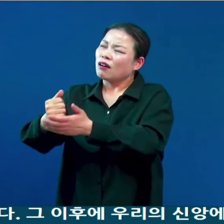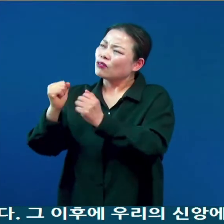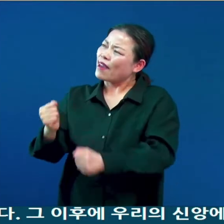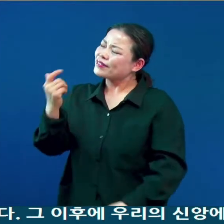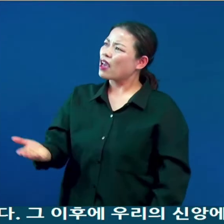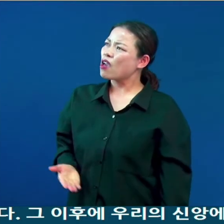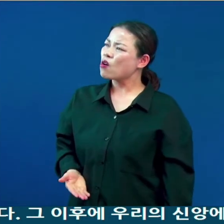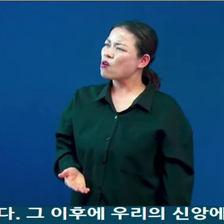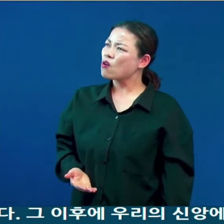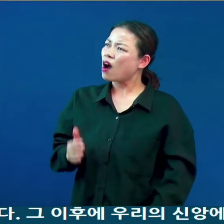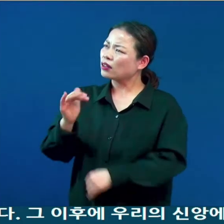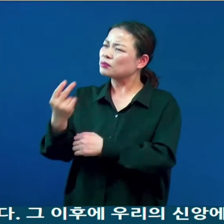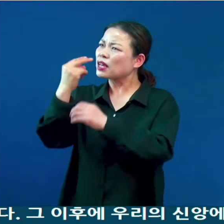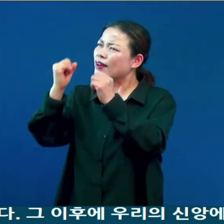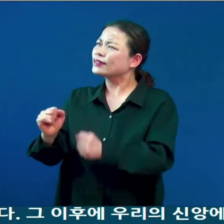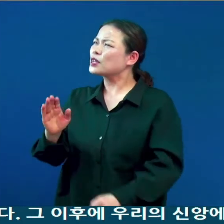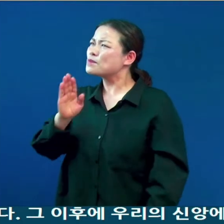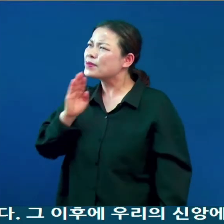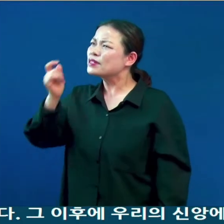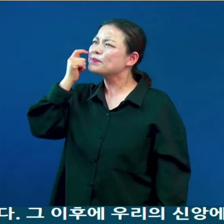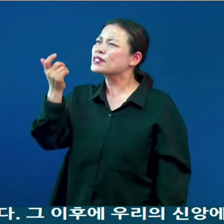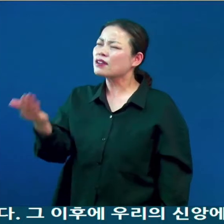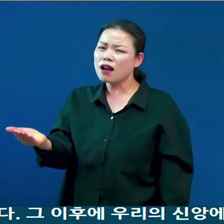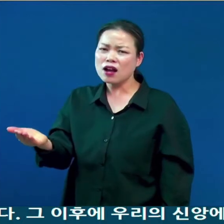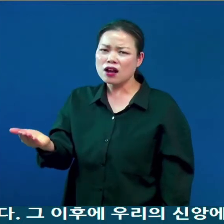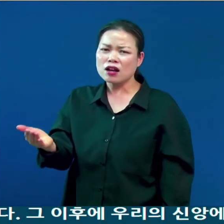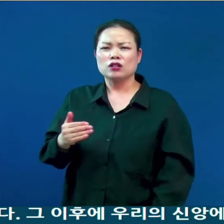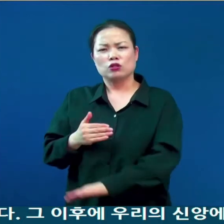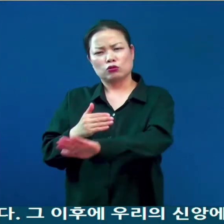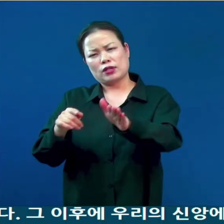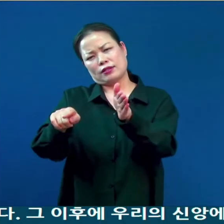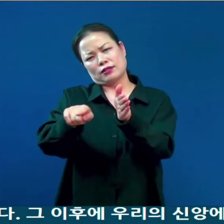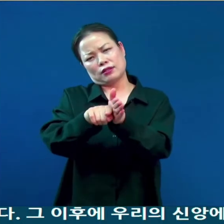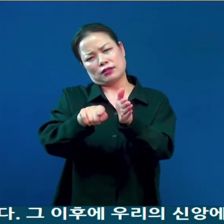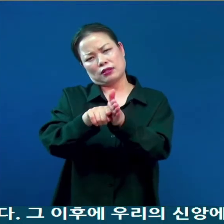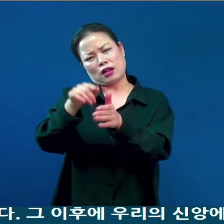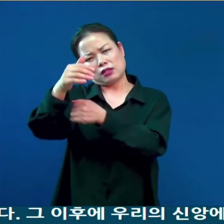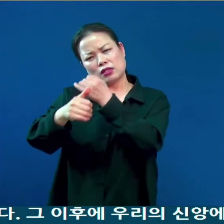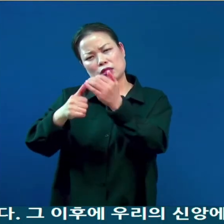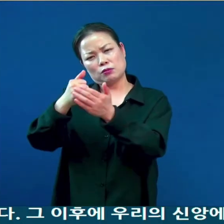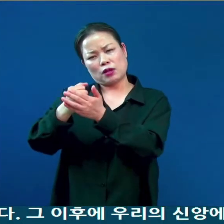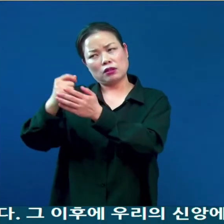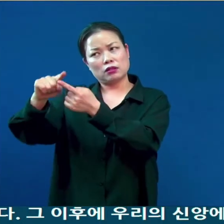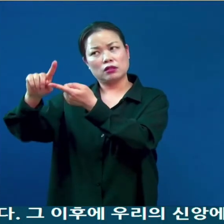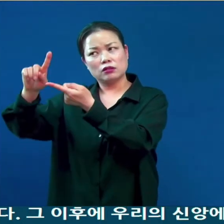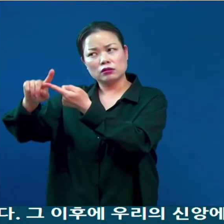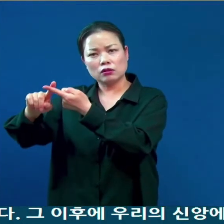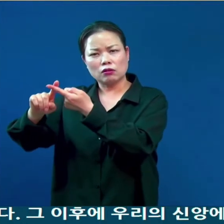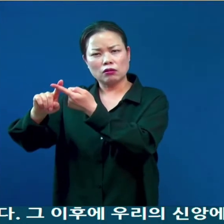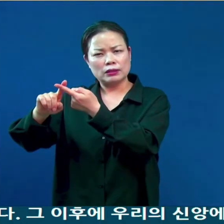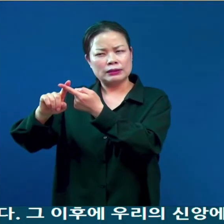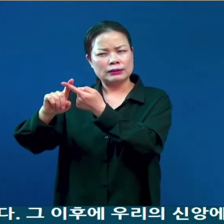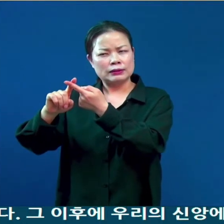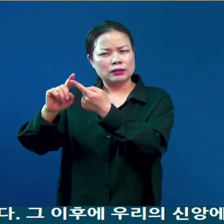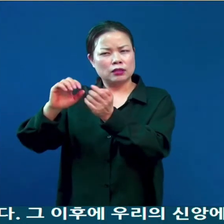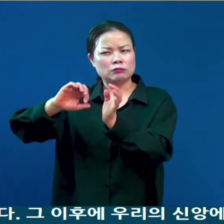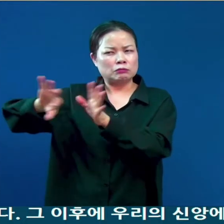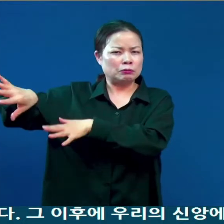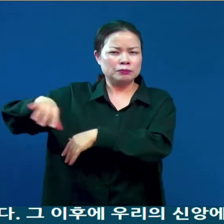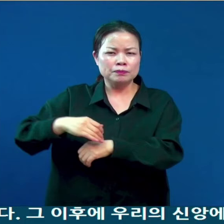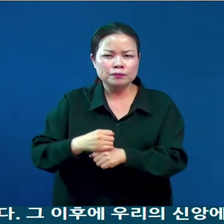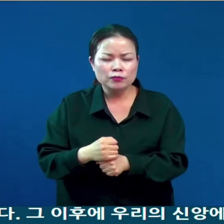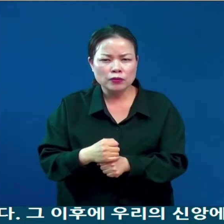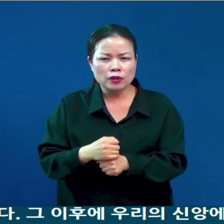계십니까? 하나님 살아계신 거 맞습니까? 라는 그런 우리의 신앙에 하나님의 존재 자체마저도 부인해버리는 그런